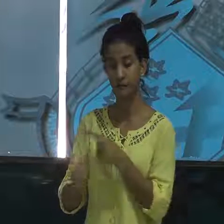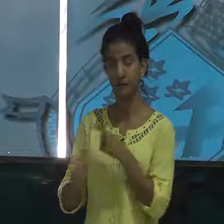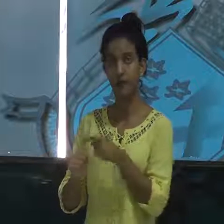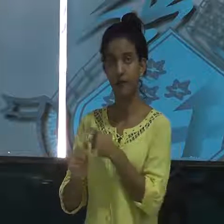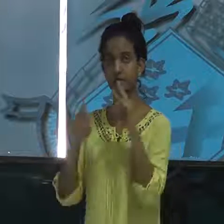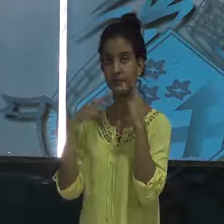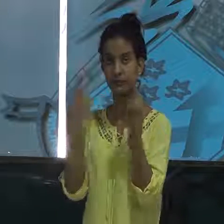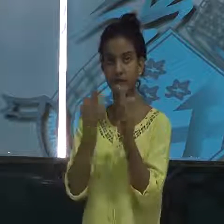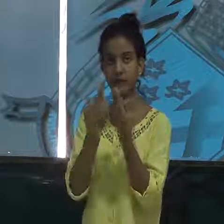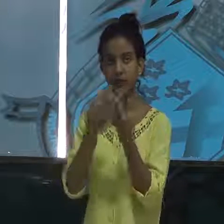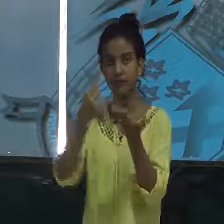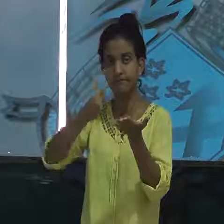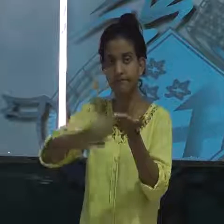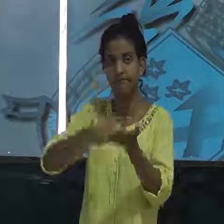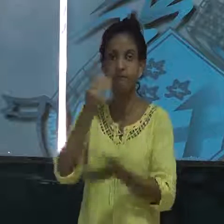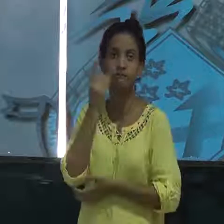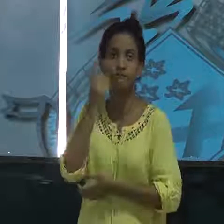dia